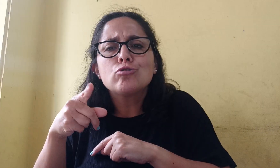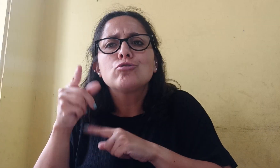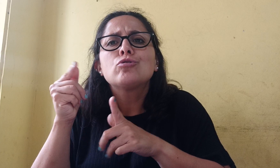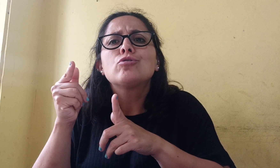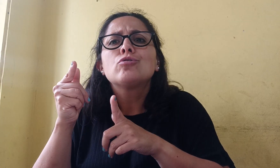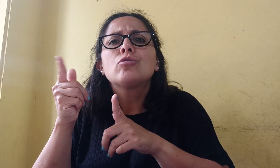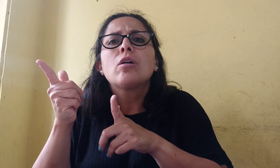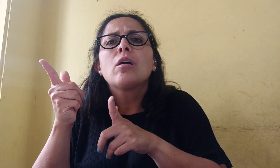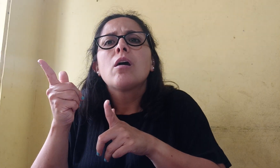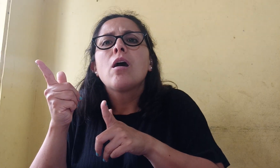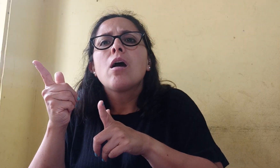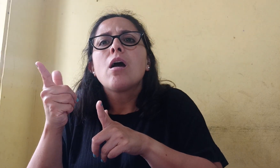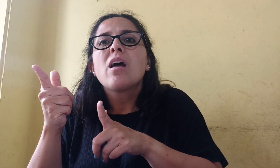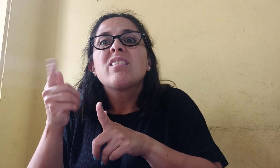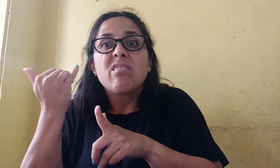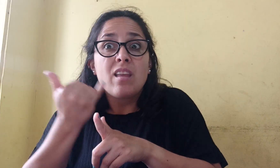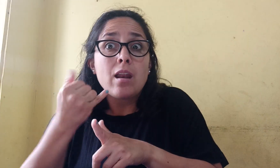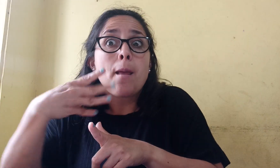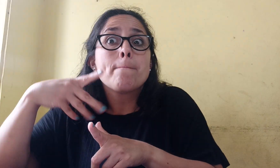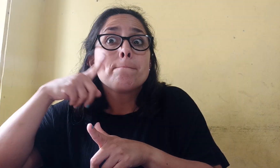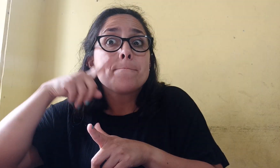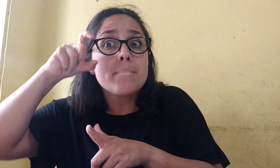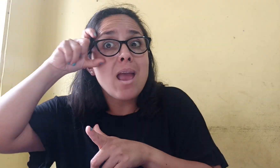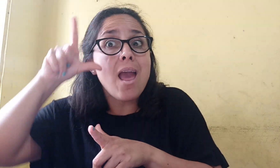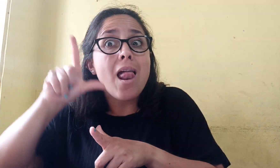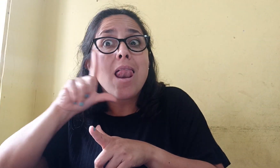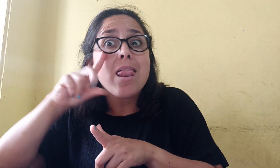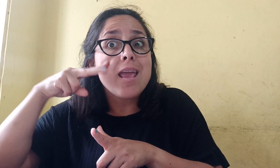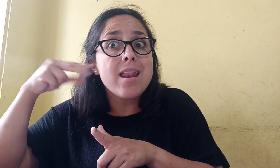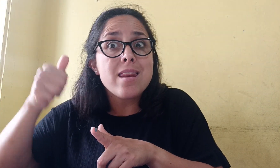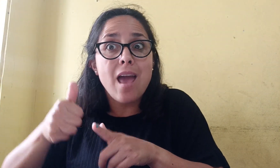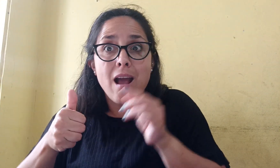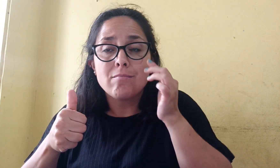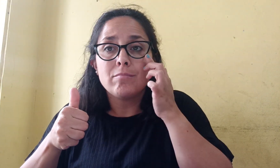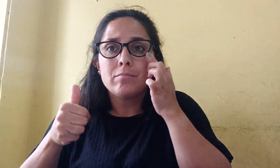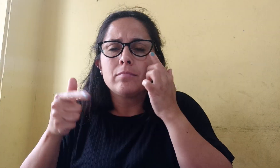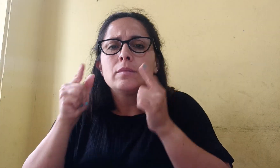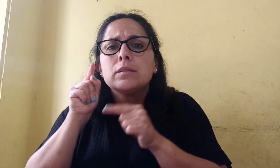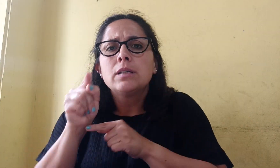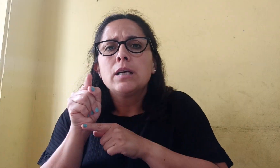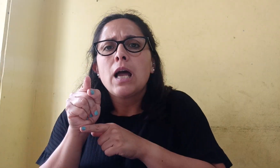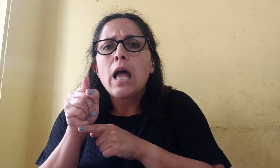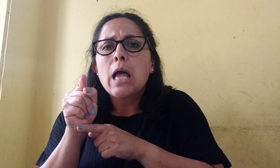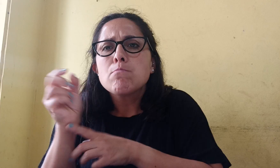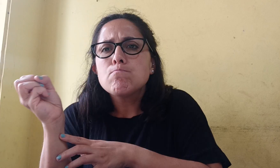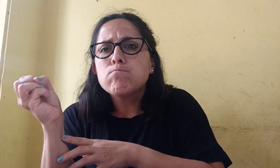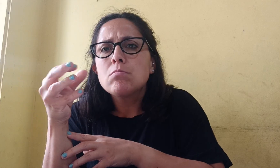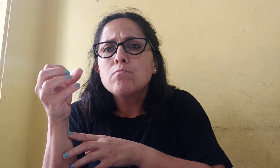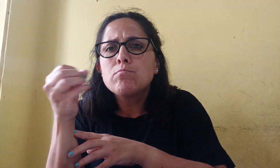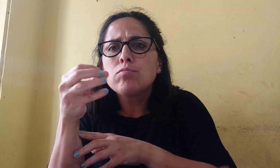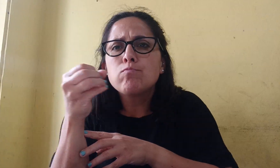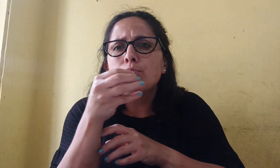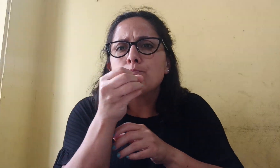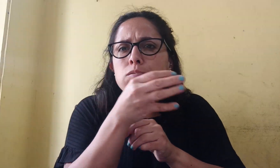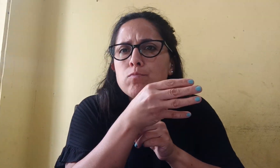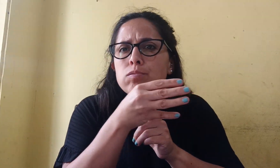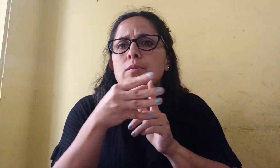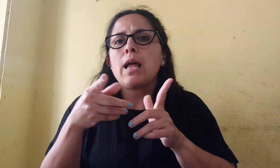son con mielina, digamos, ¿sí? O sea, aquellos que llevan el impulso nervioso a nuestros músculos son mielinizados,